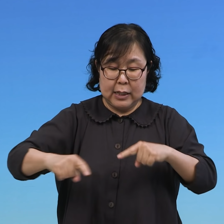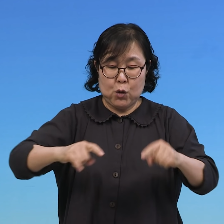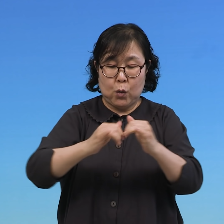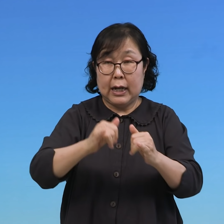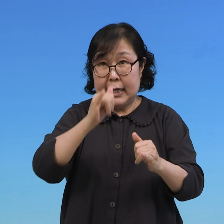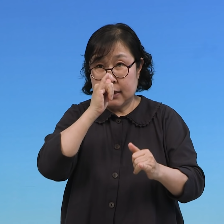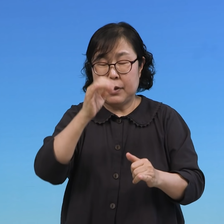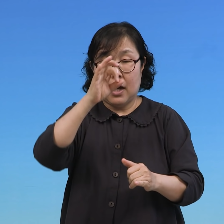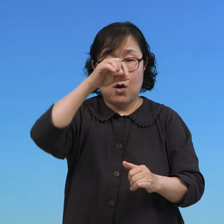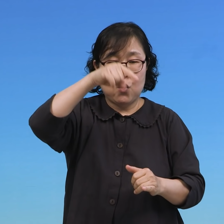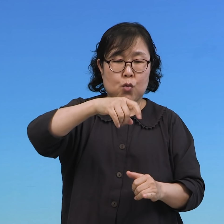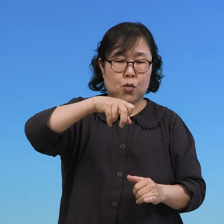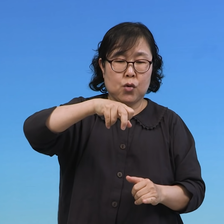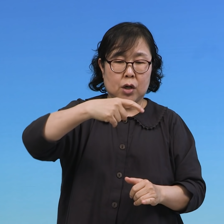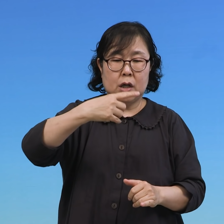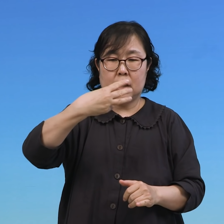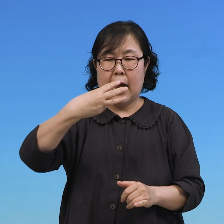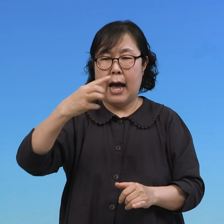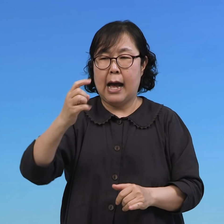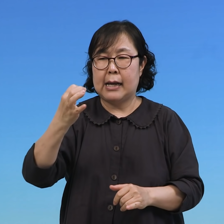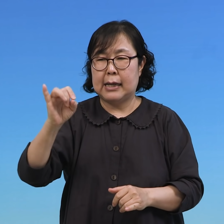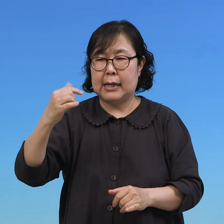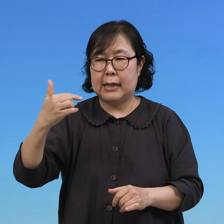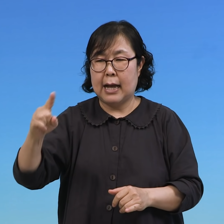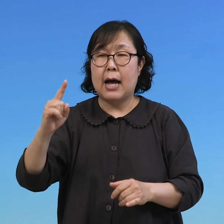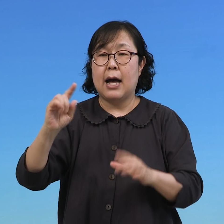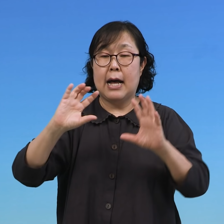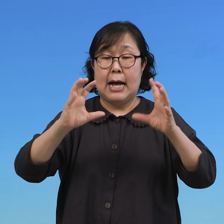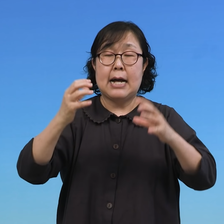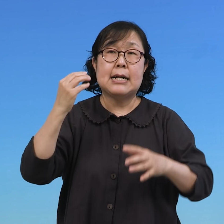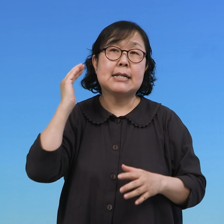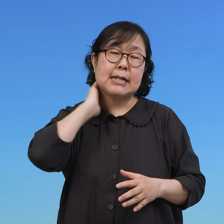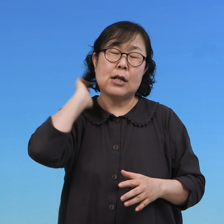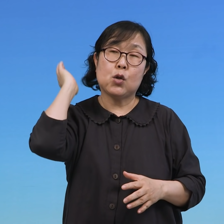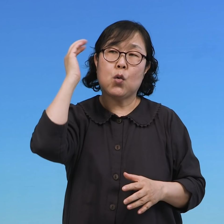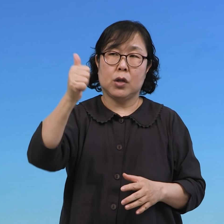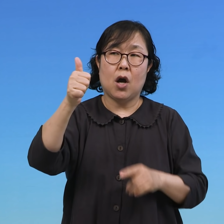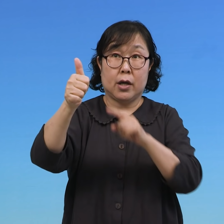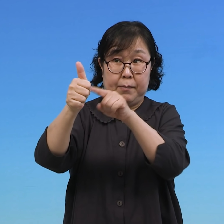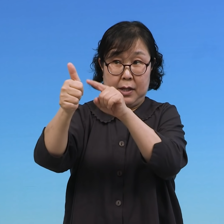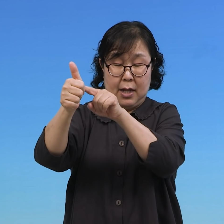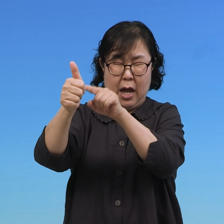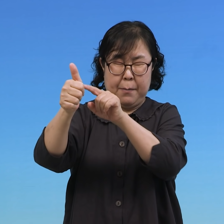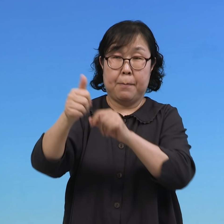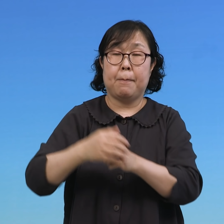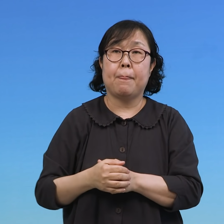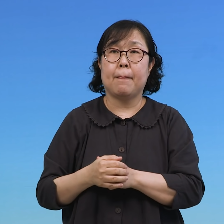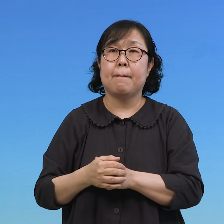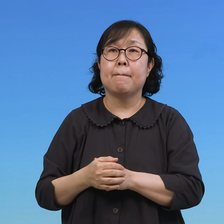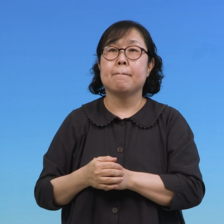대통령. 연일 지금 이분에 대한 세계가 지금 찬사하는 그런 글들이 지금 쏟아지고 나오는데요.